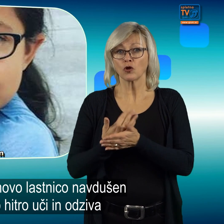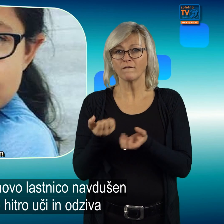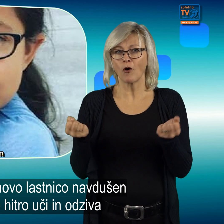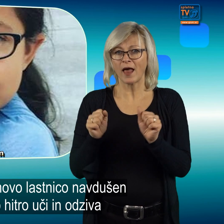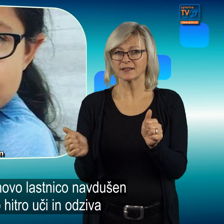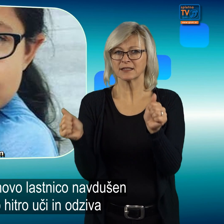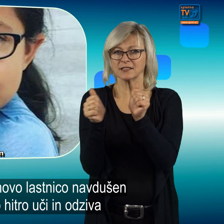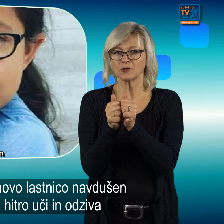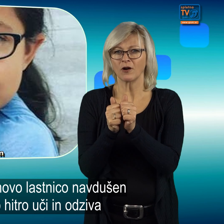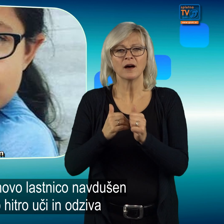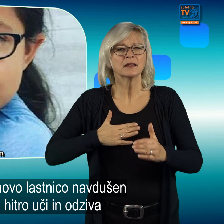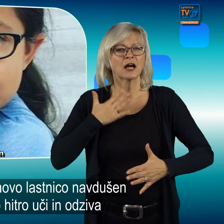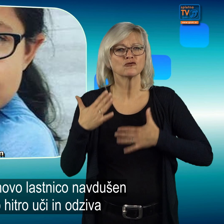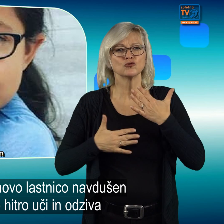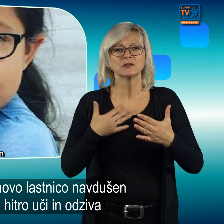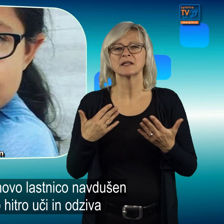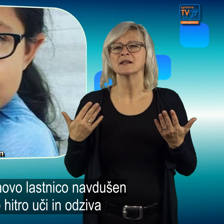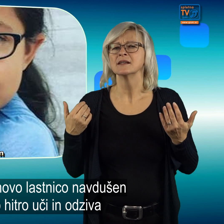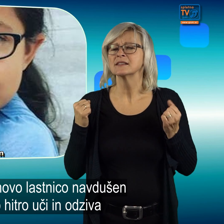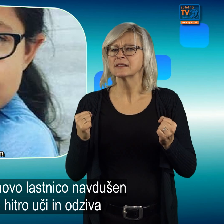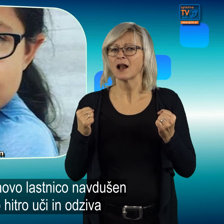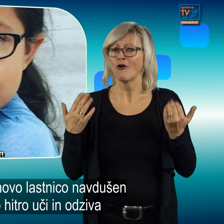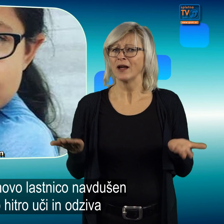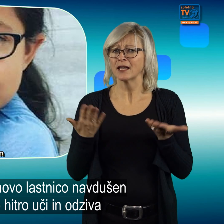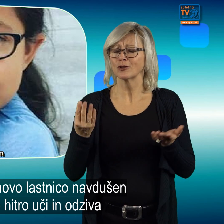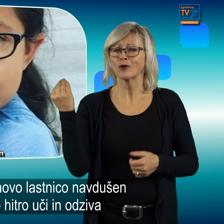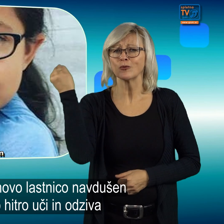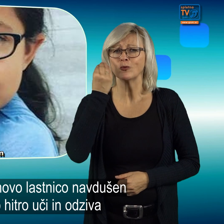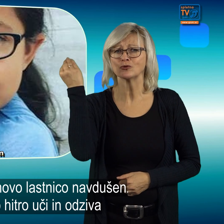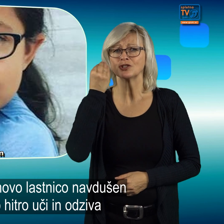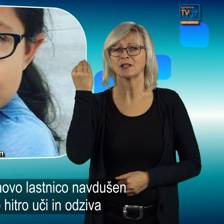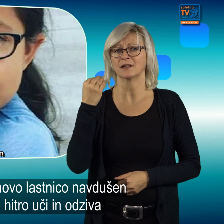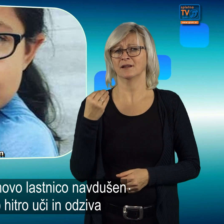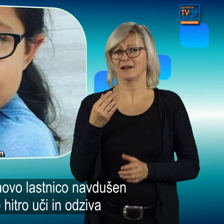zelo hitro uči in odziva na kretnje, kot so sedi, voda, hrana.